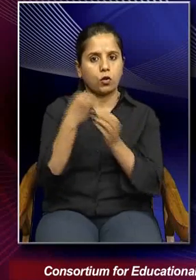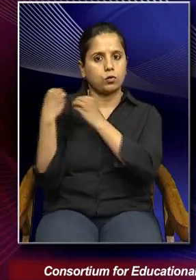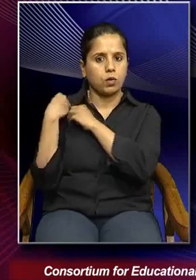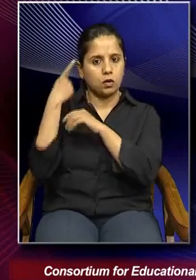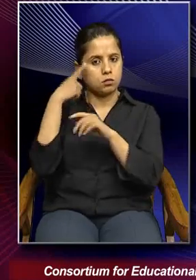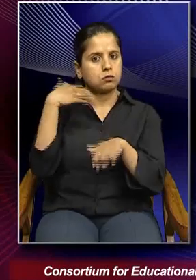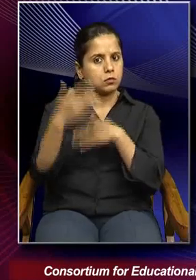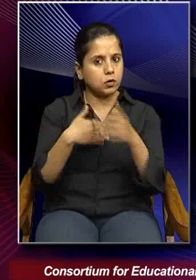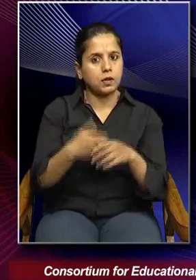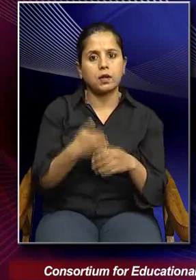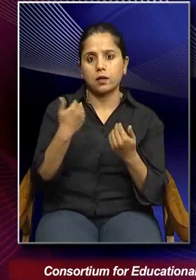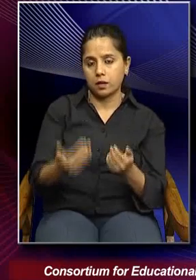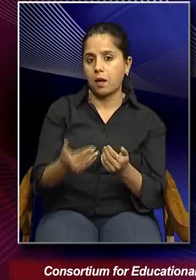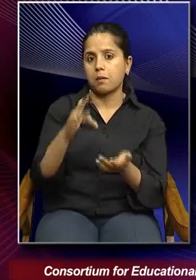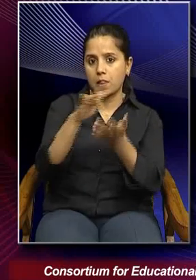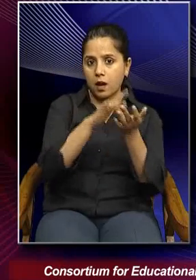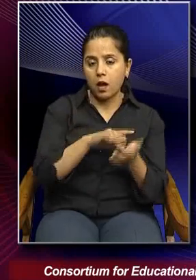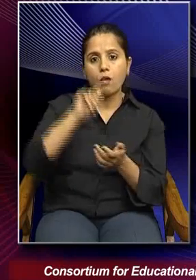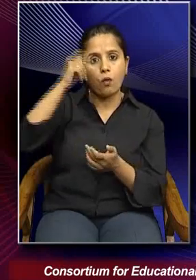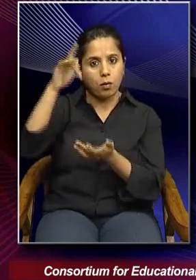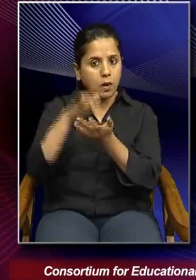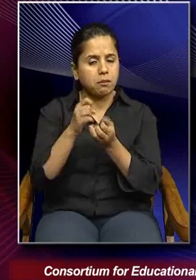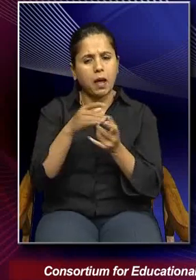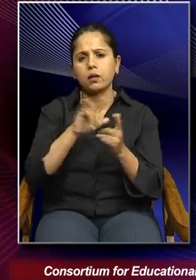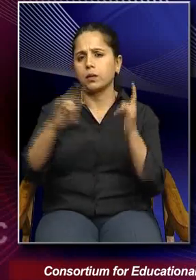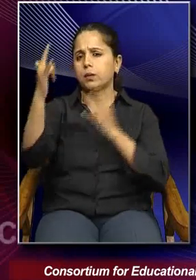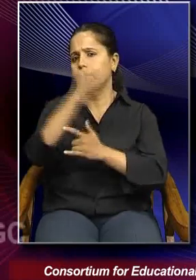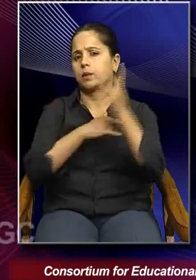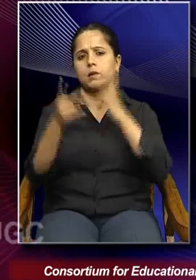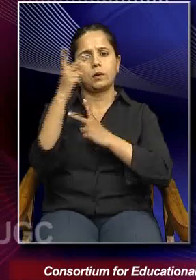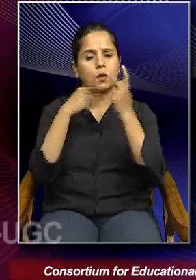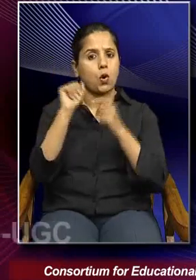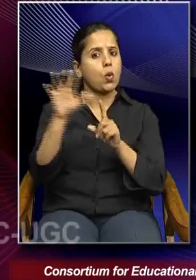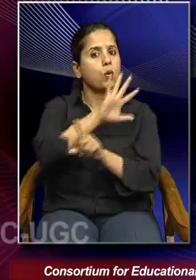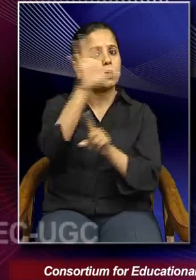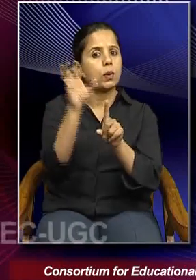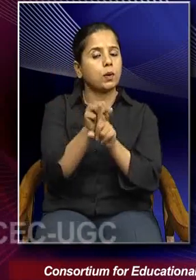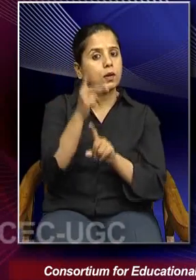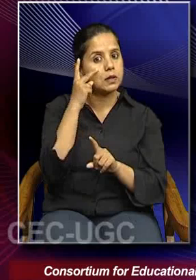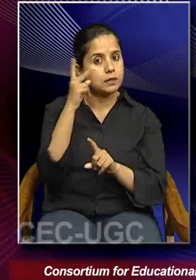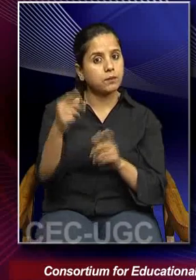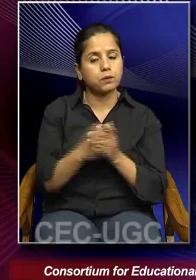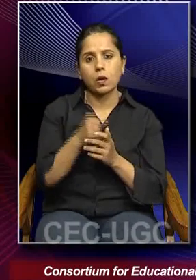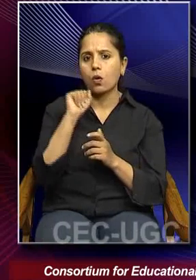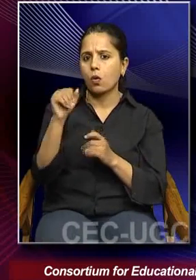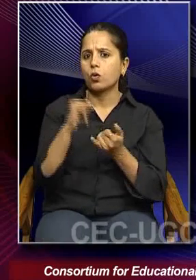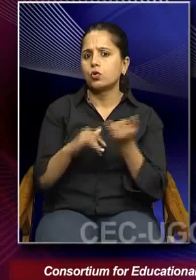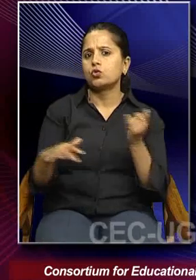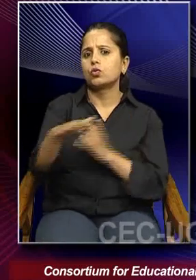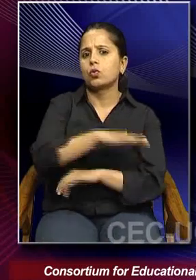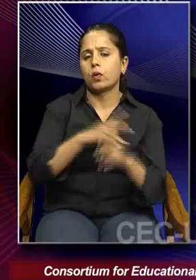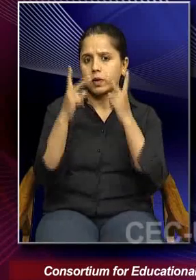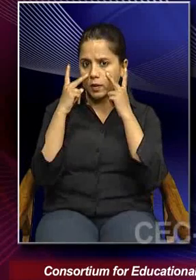देश विदेश में भ्रमण किया वहां की संस्कृति को वहां की सामाजिकता